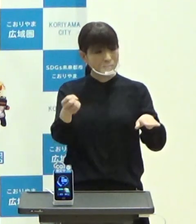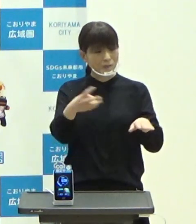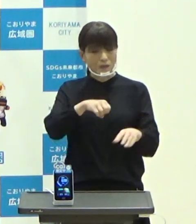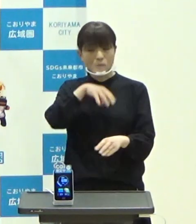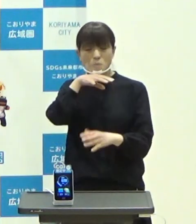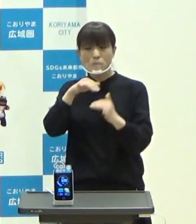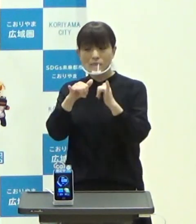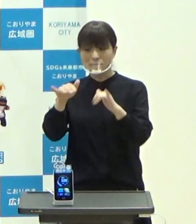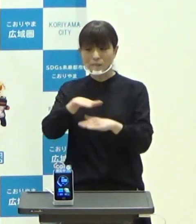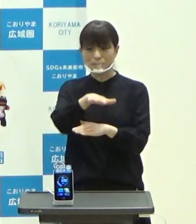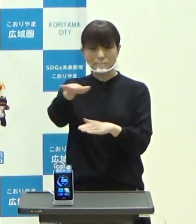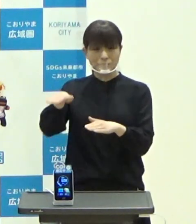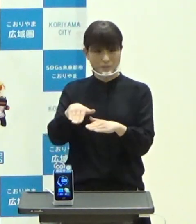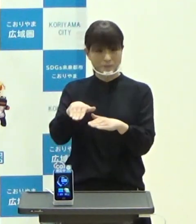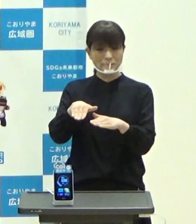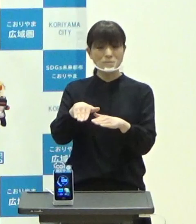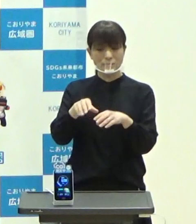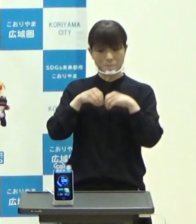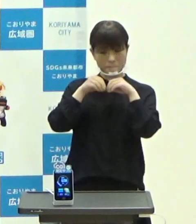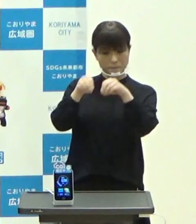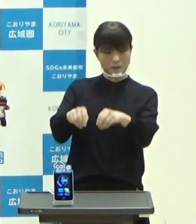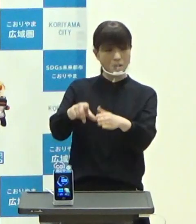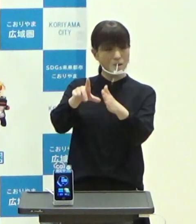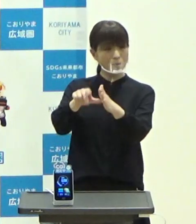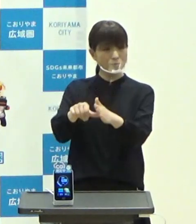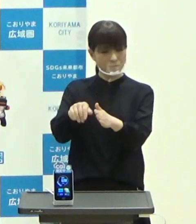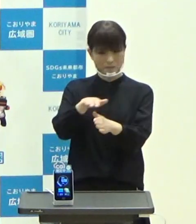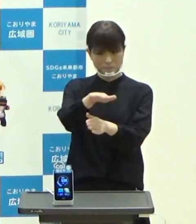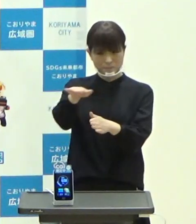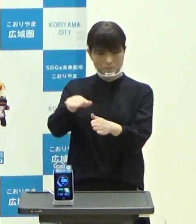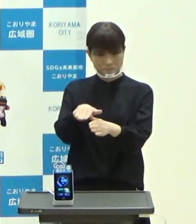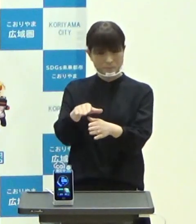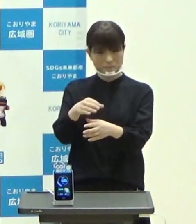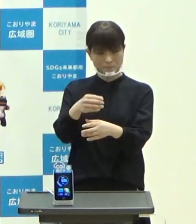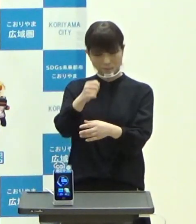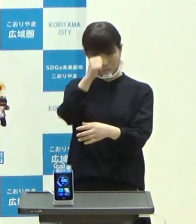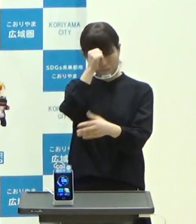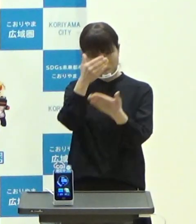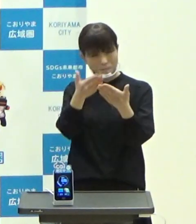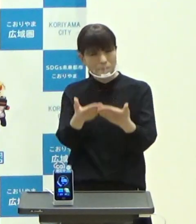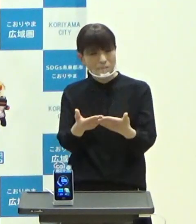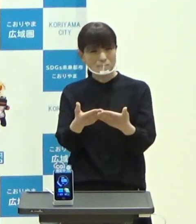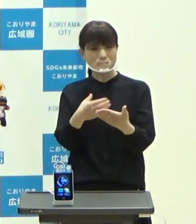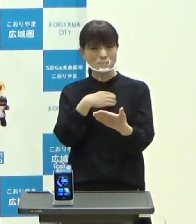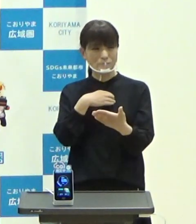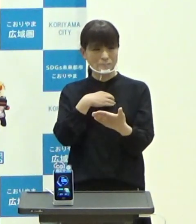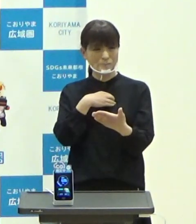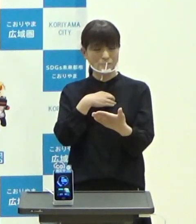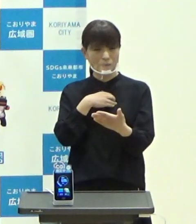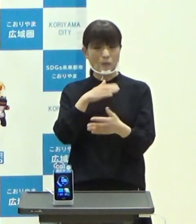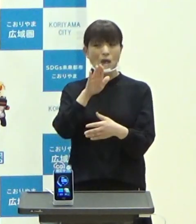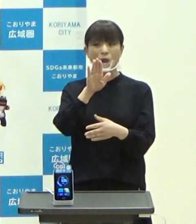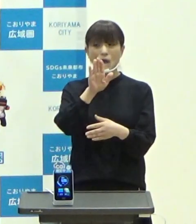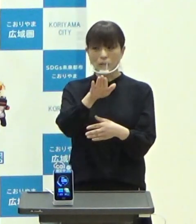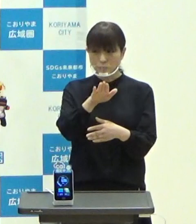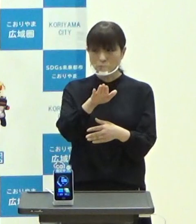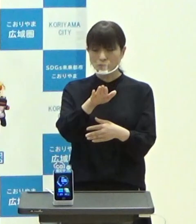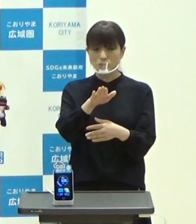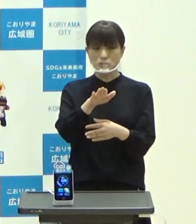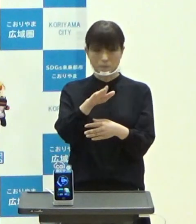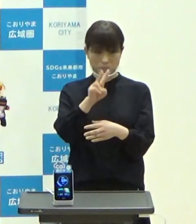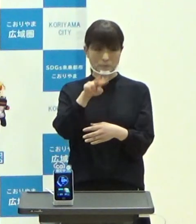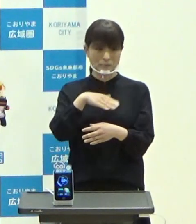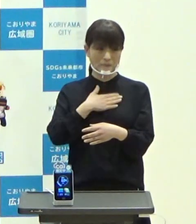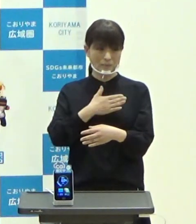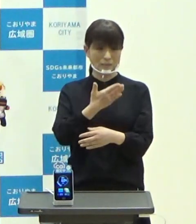齢者に感染した場合は重篤な重大な重症化するということがあり得るんだということを十分ご